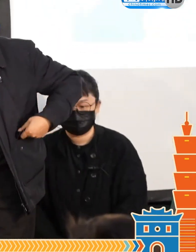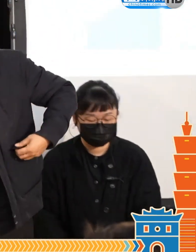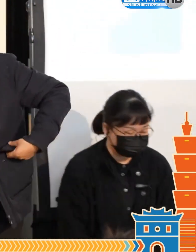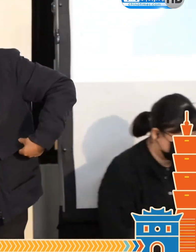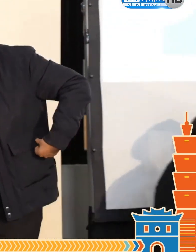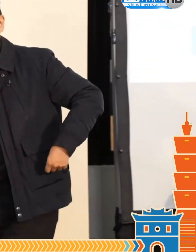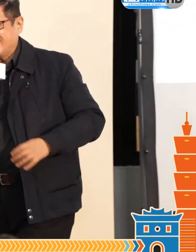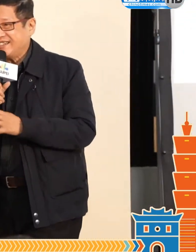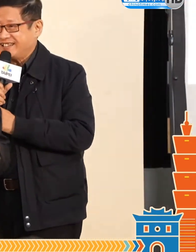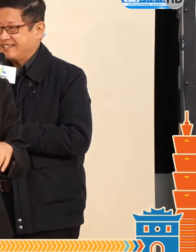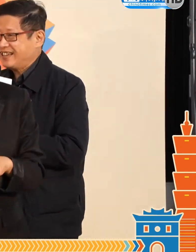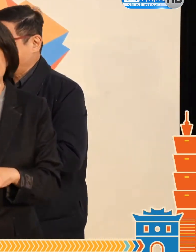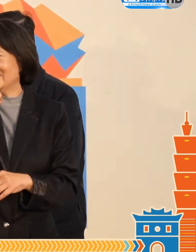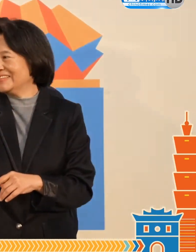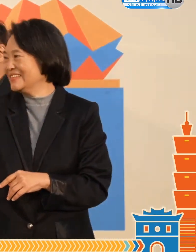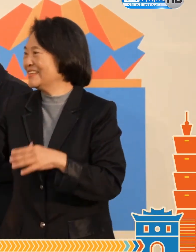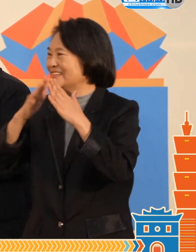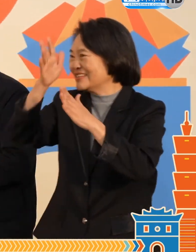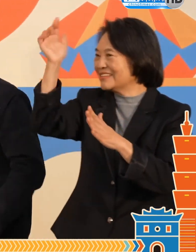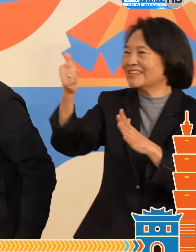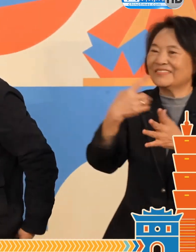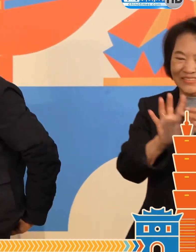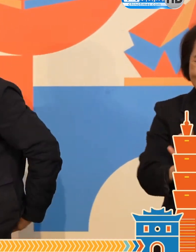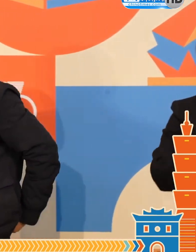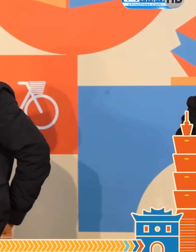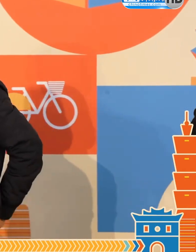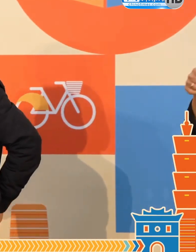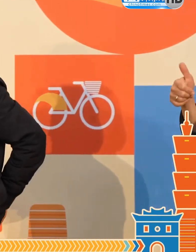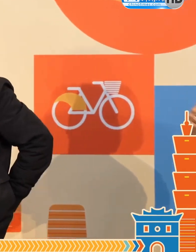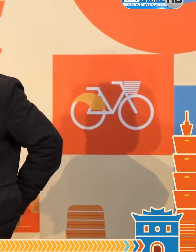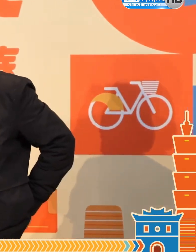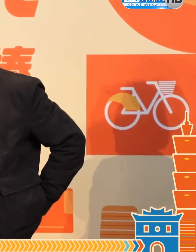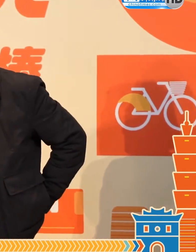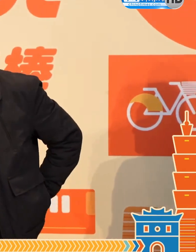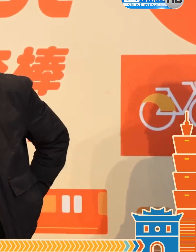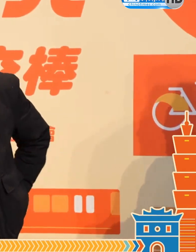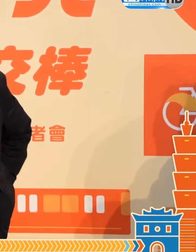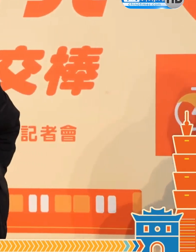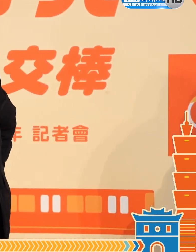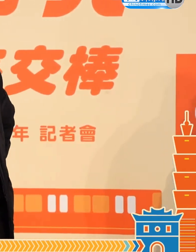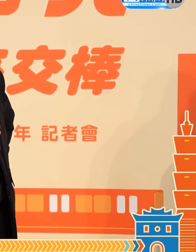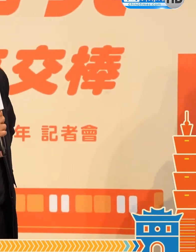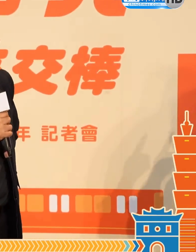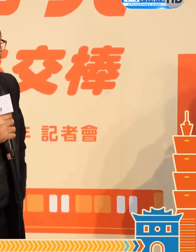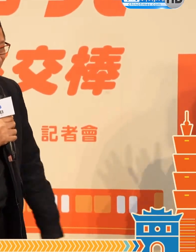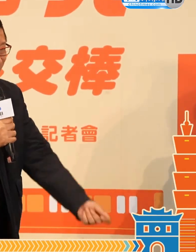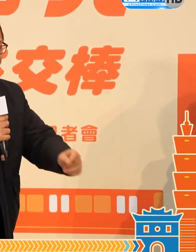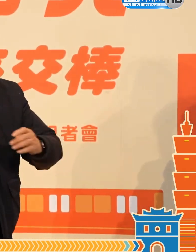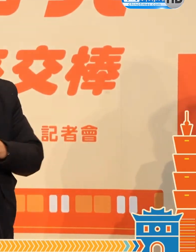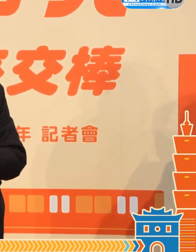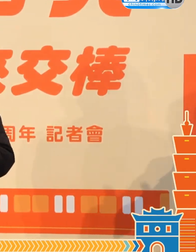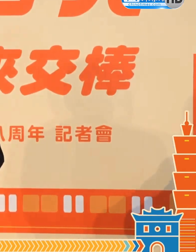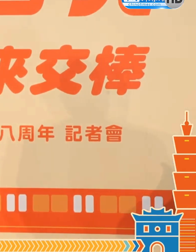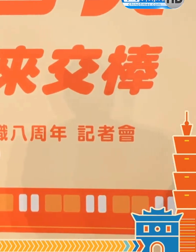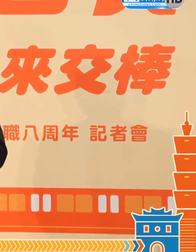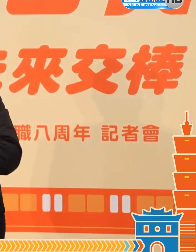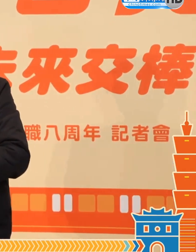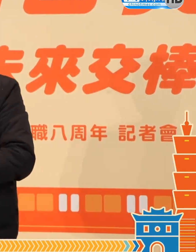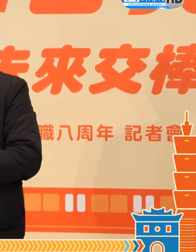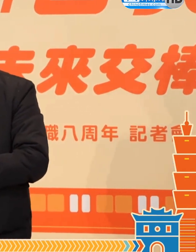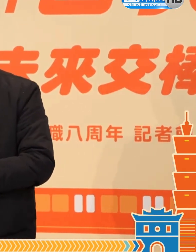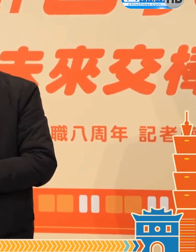谢谢这个，感谢市长，感谢市府的团队哦。我是少数在那边跟着市长8年工作的局长。